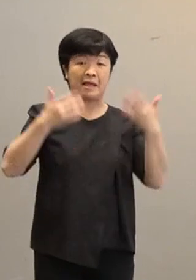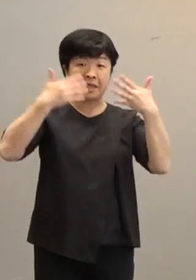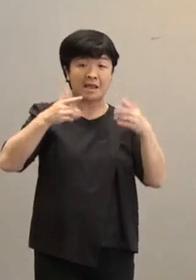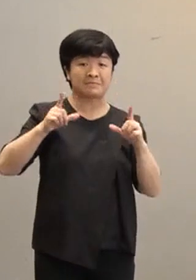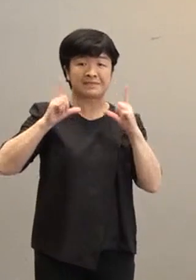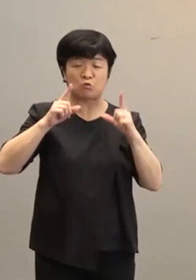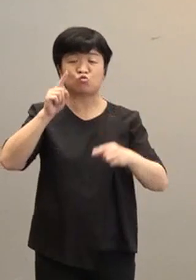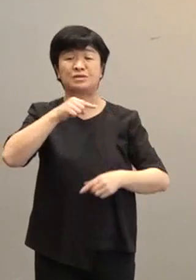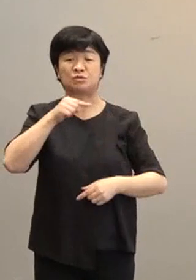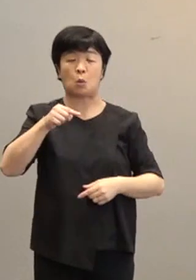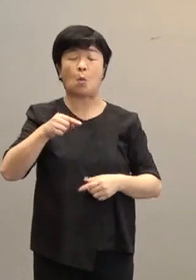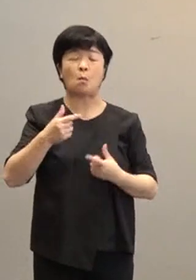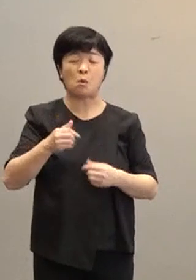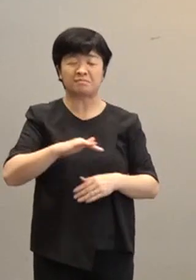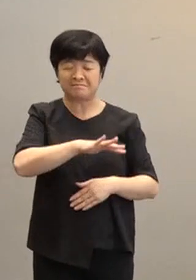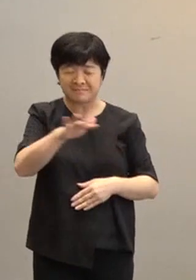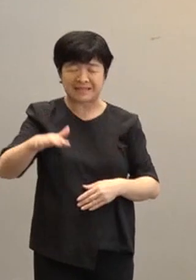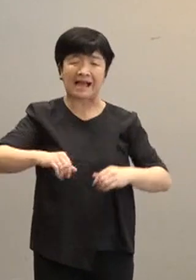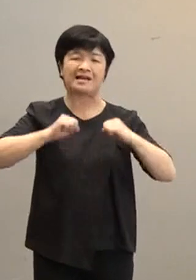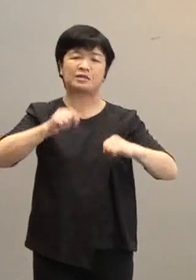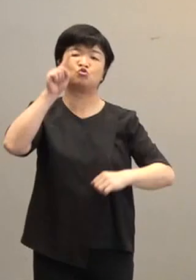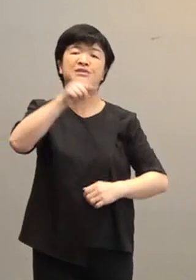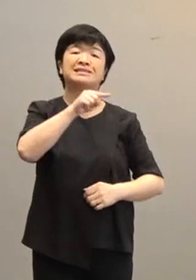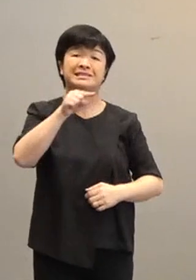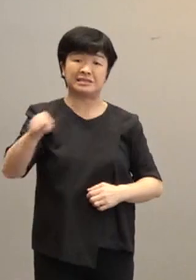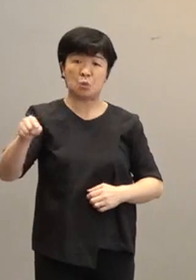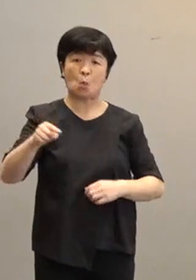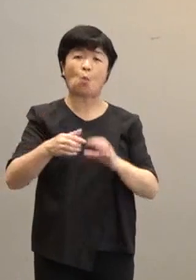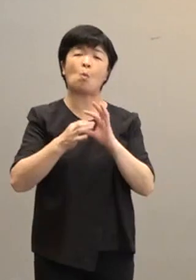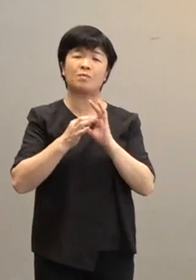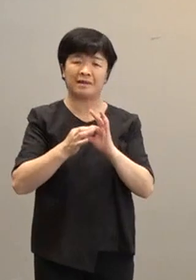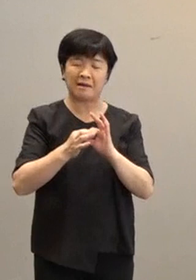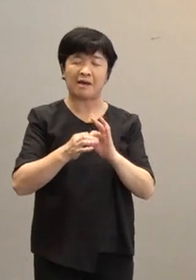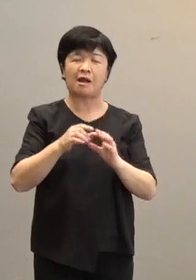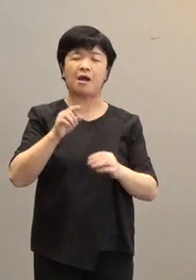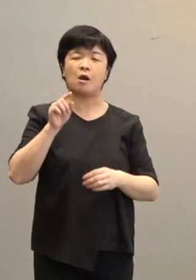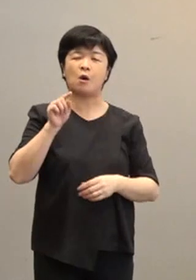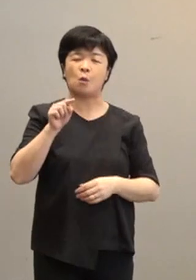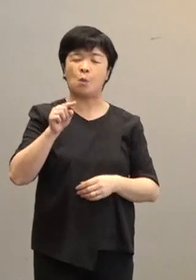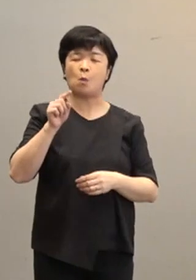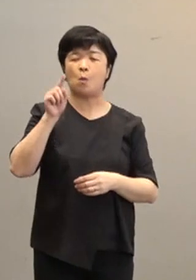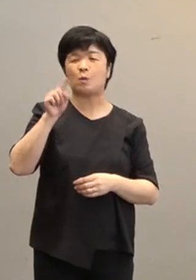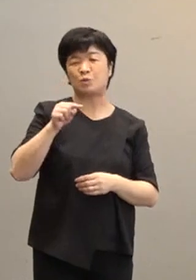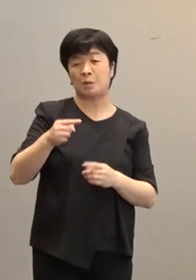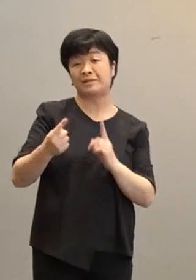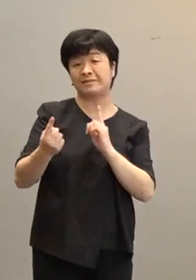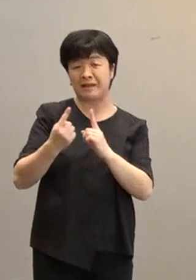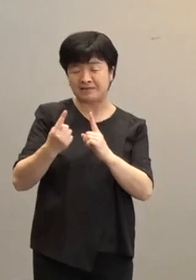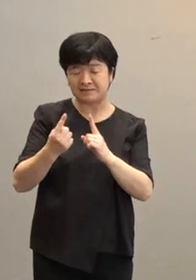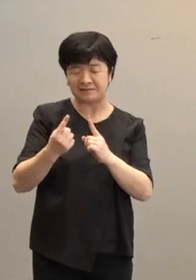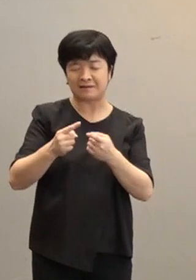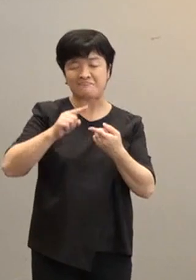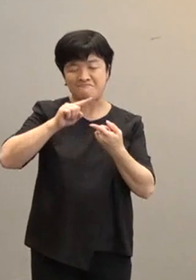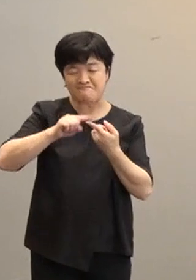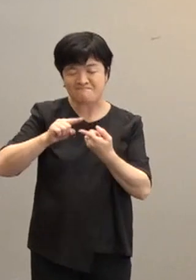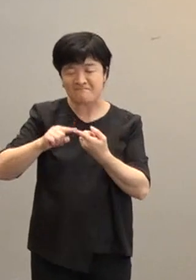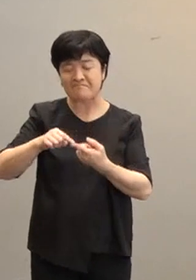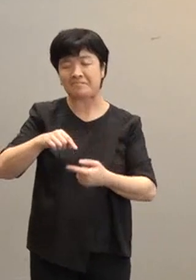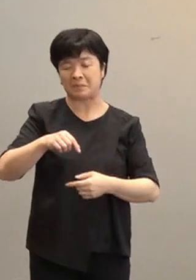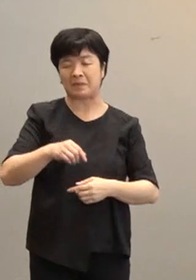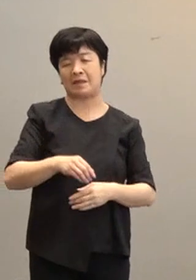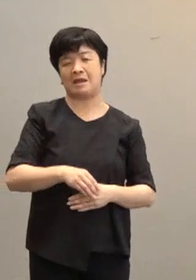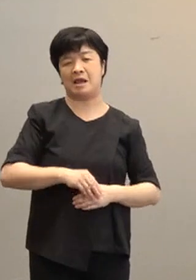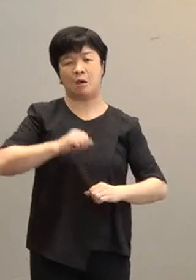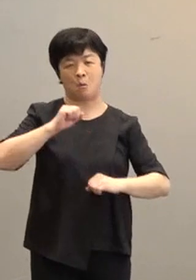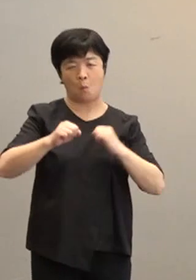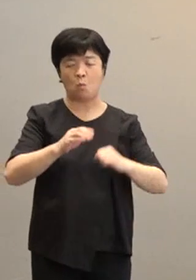人でありますので、そういう人に対するですね、まあ、あの節度ある、まあ、言論がですね、まあ、社会全体でもこれ